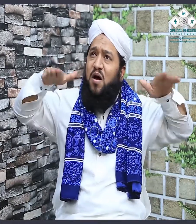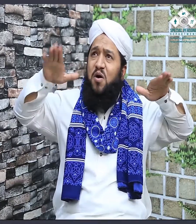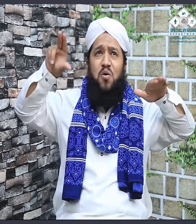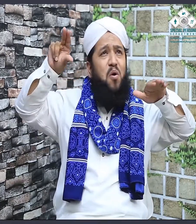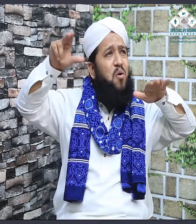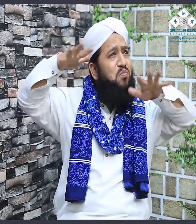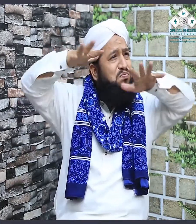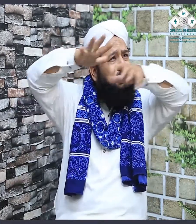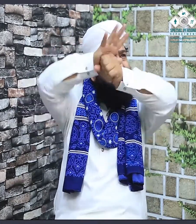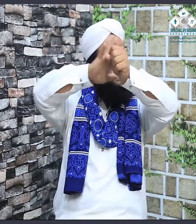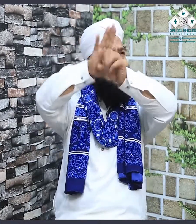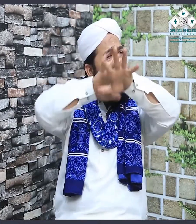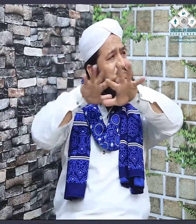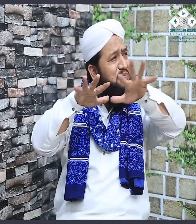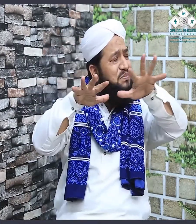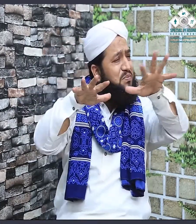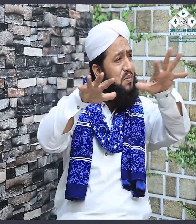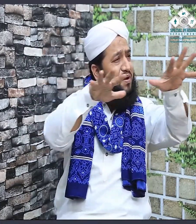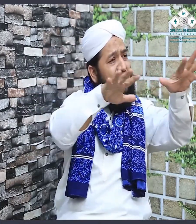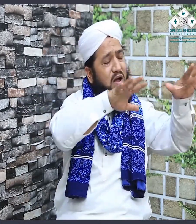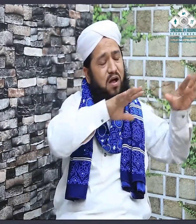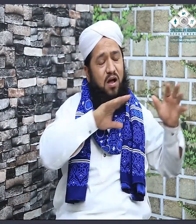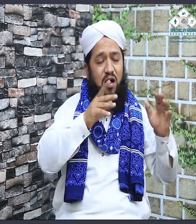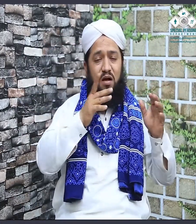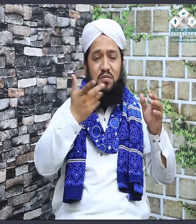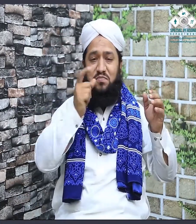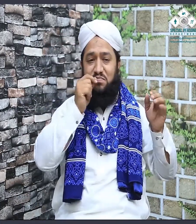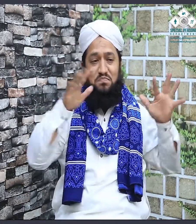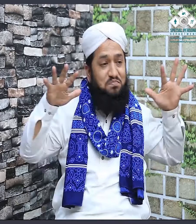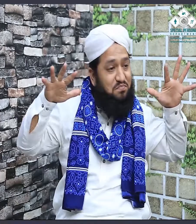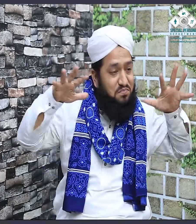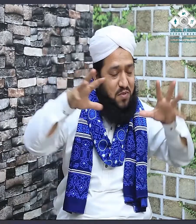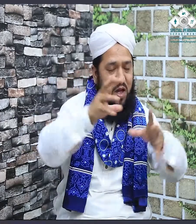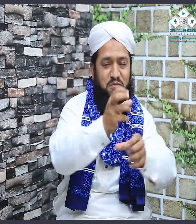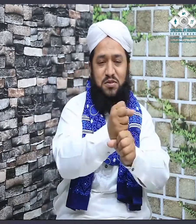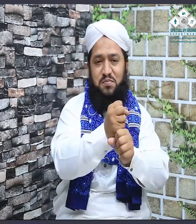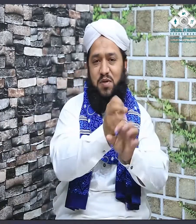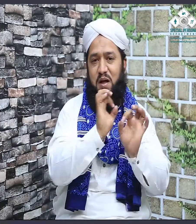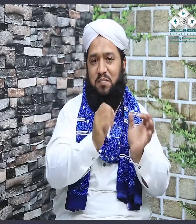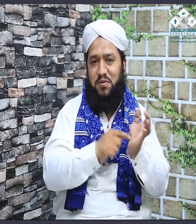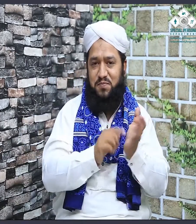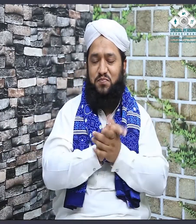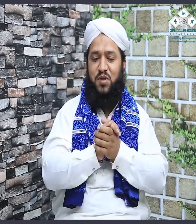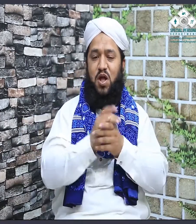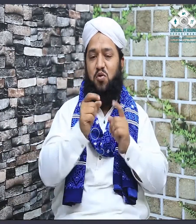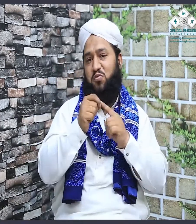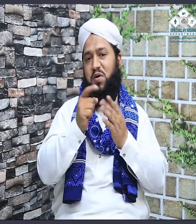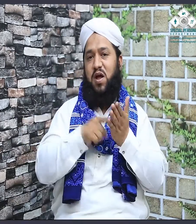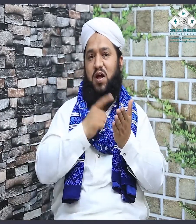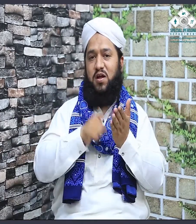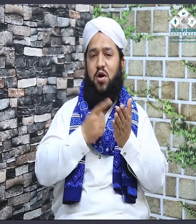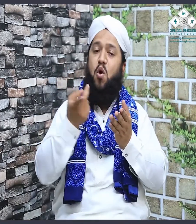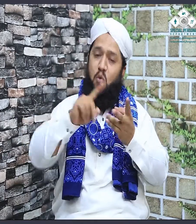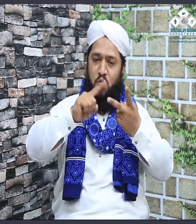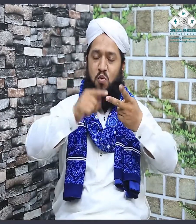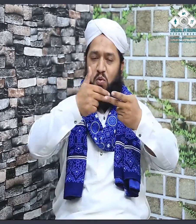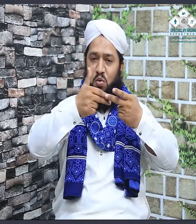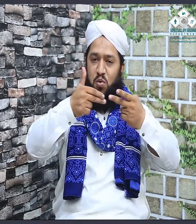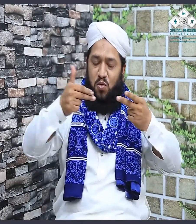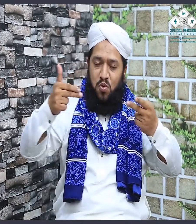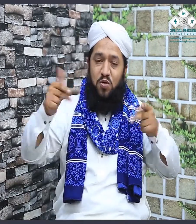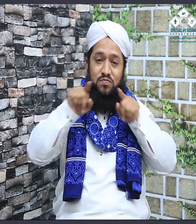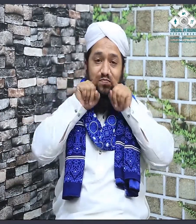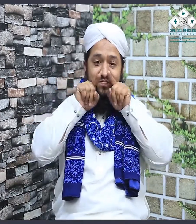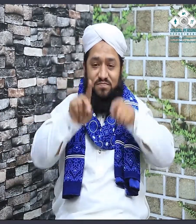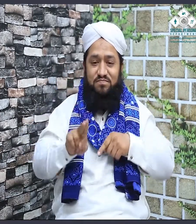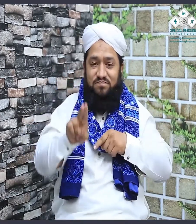گے اور میدان محشر کی طرف وہ جمع ہو جائیں گے. قرآن پاک میں ایک اور قصہ ٹڈیوں کے حوالے سے موجود ہے اور وہ بھی